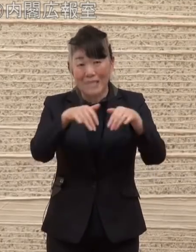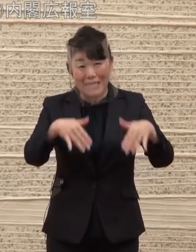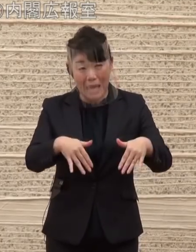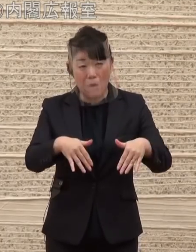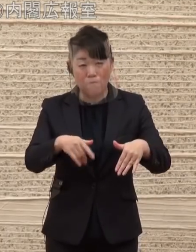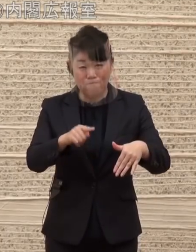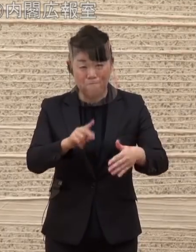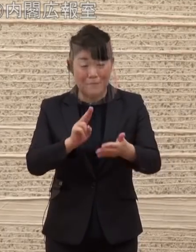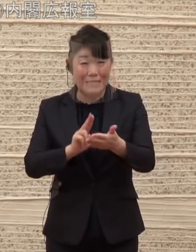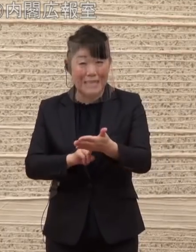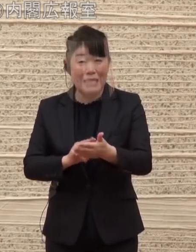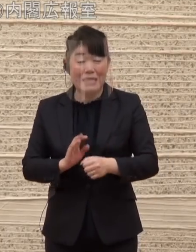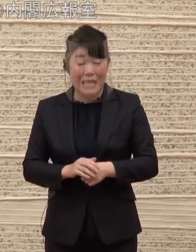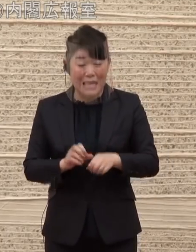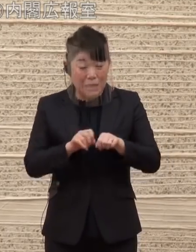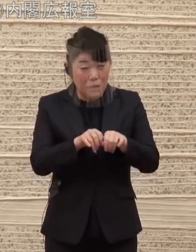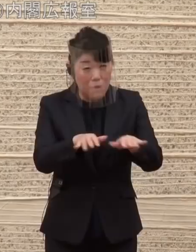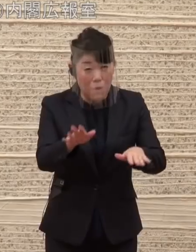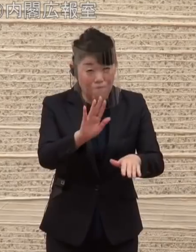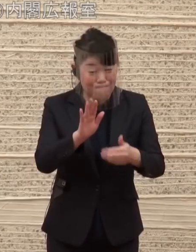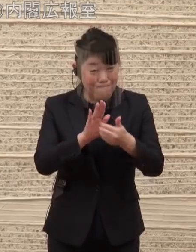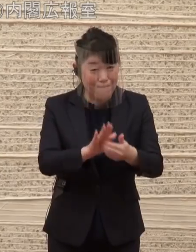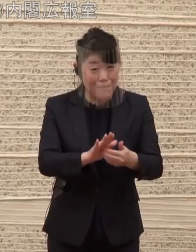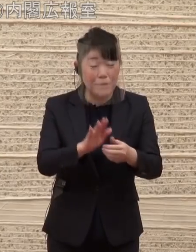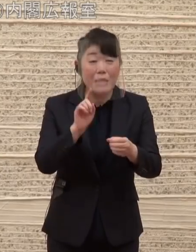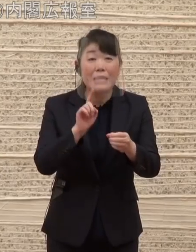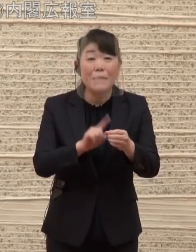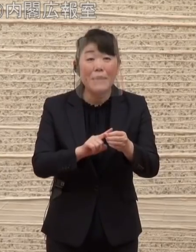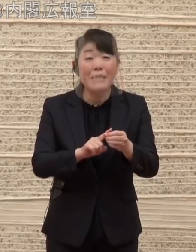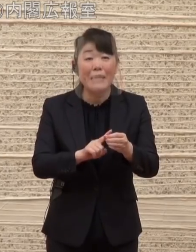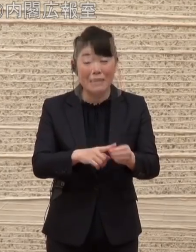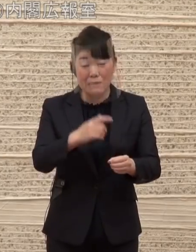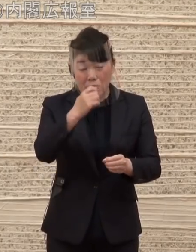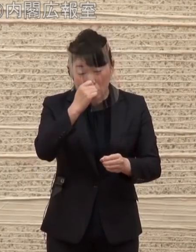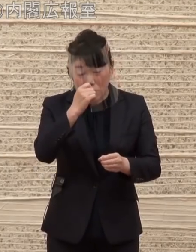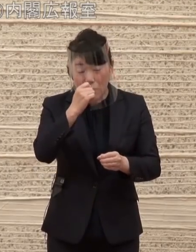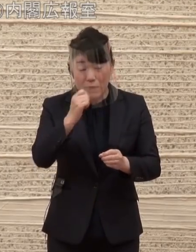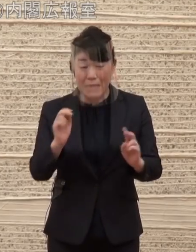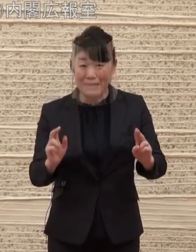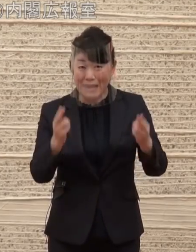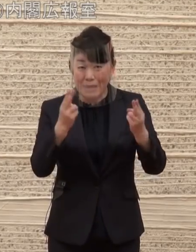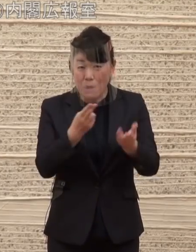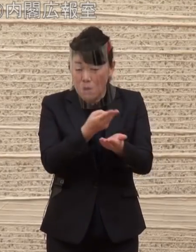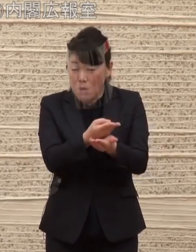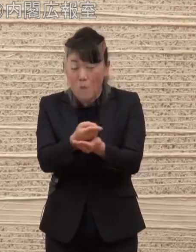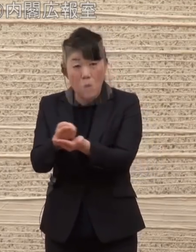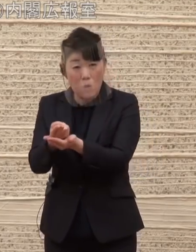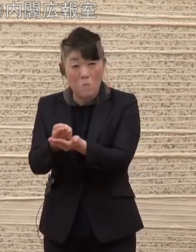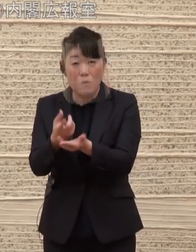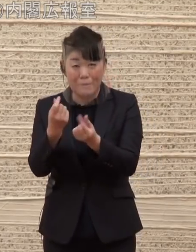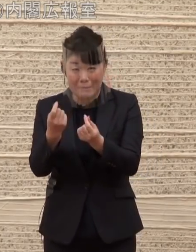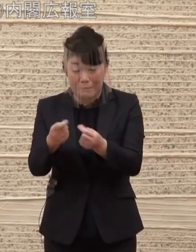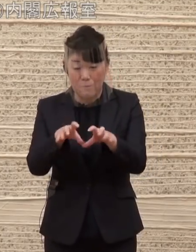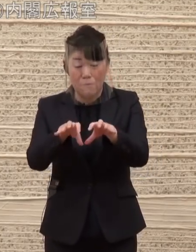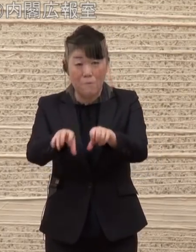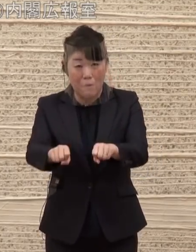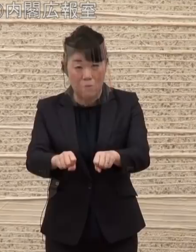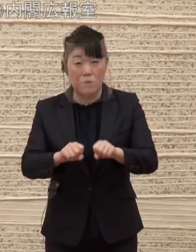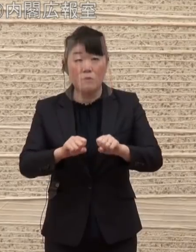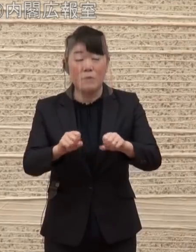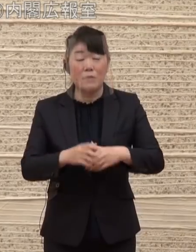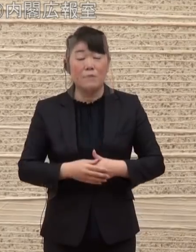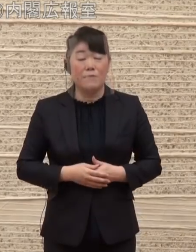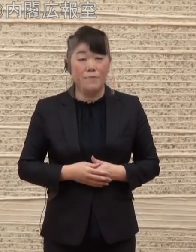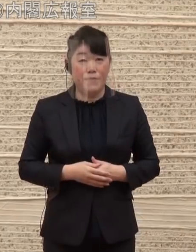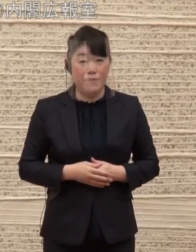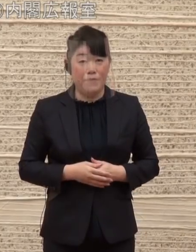の恐れに備え自分な専用廟所をしっかりと邂逅していきます